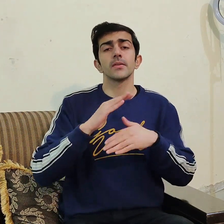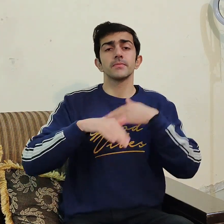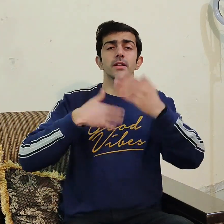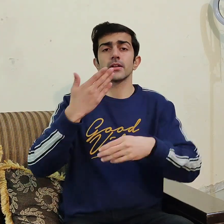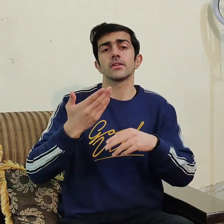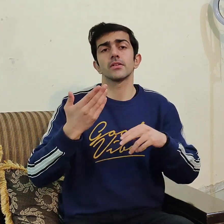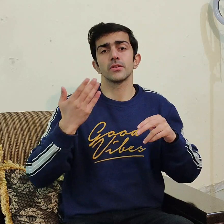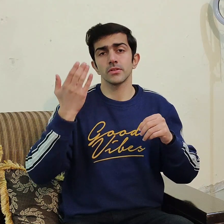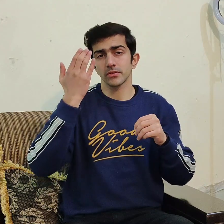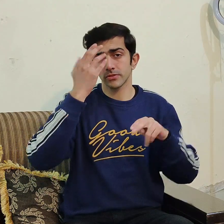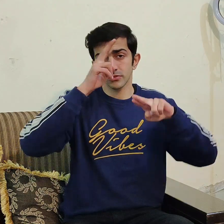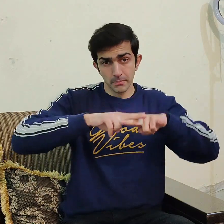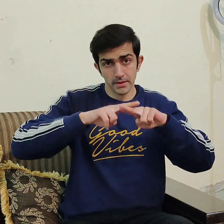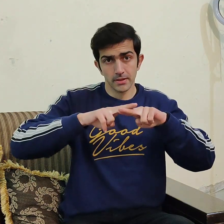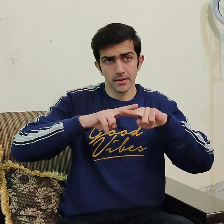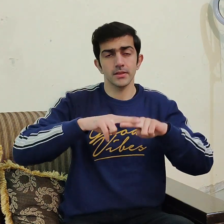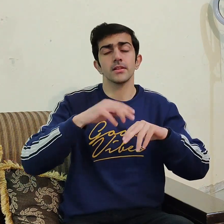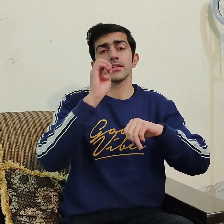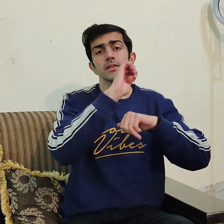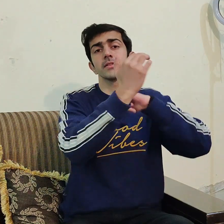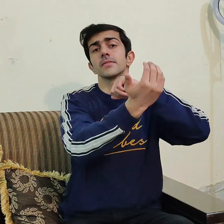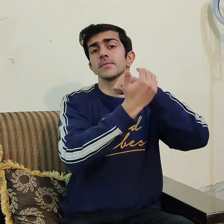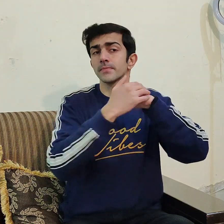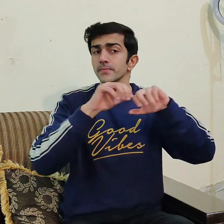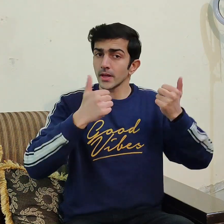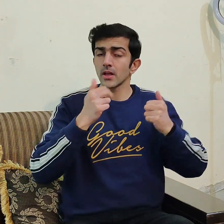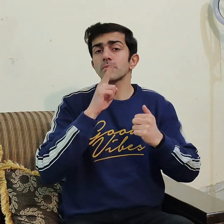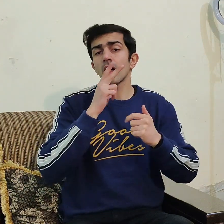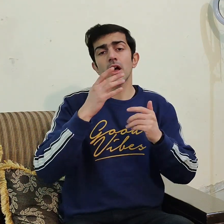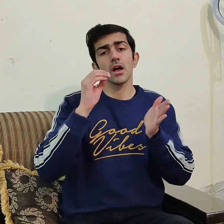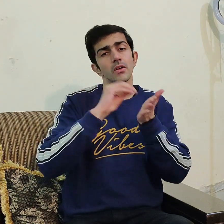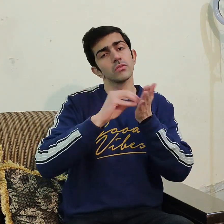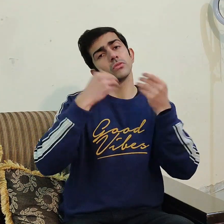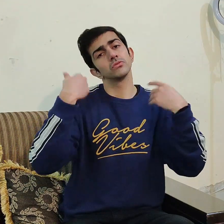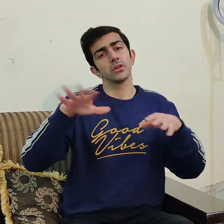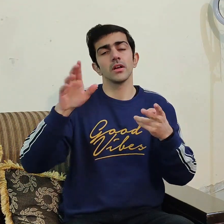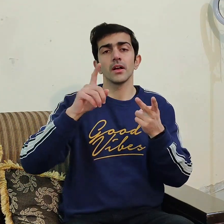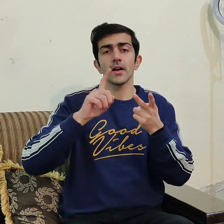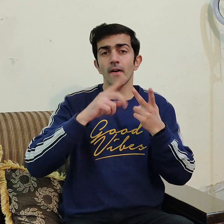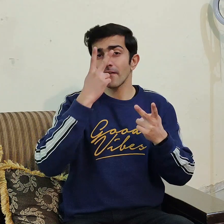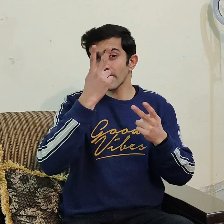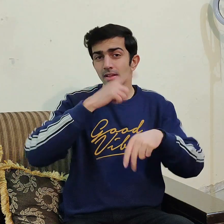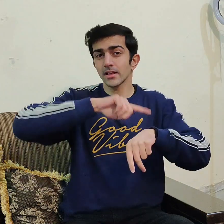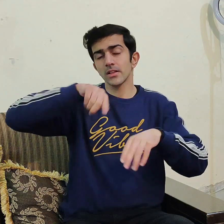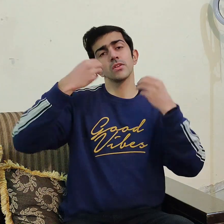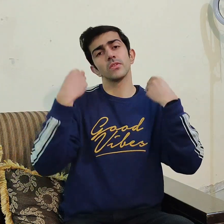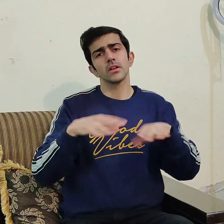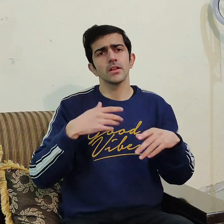ऊपर रिस्पांस दें। तो फिर मुझे रिस्पांस आया, उन्होंने फ्राइडे वाले दिन मुझे रिप्लाई किया कि हाँ बिल्कुल आपकी